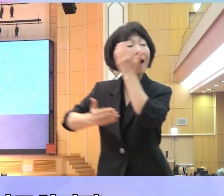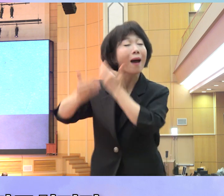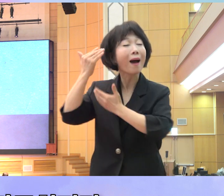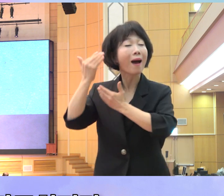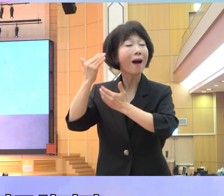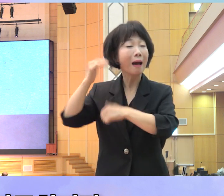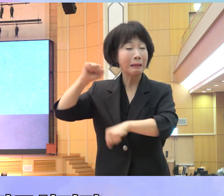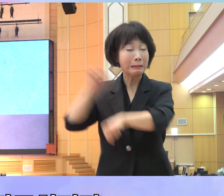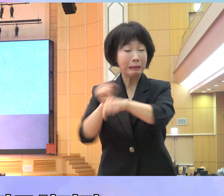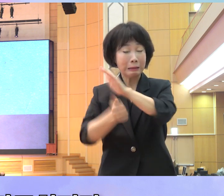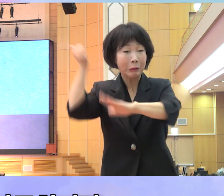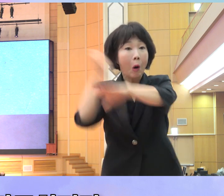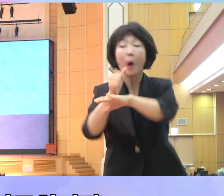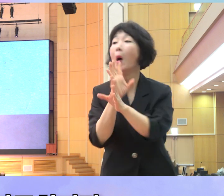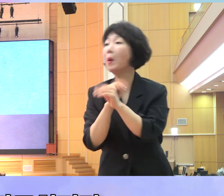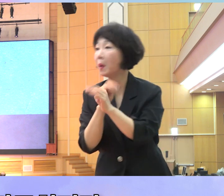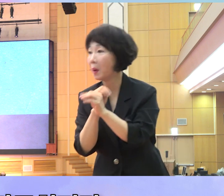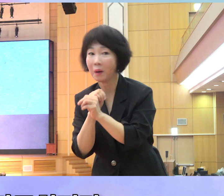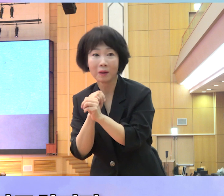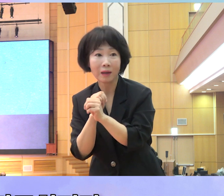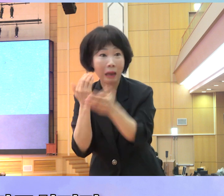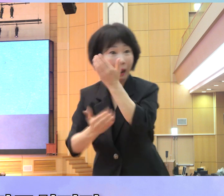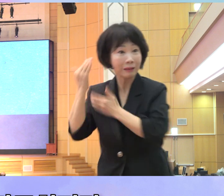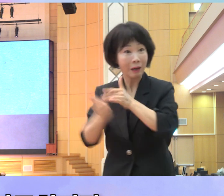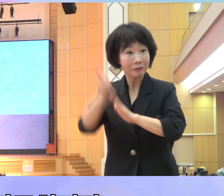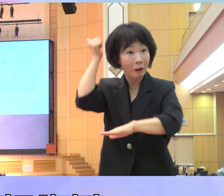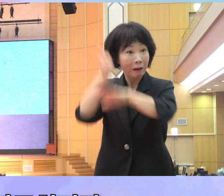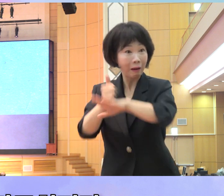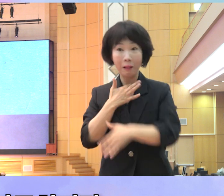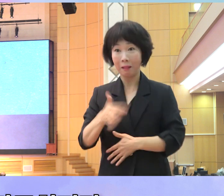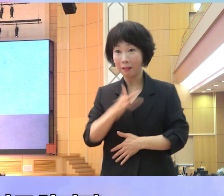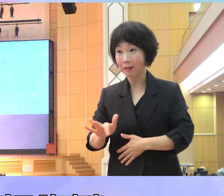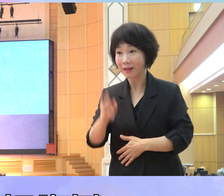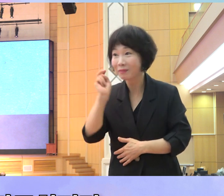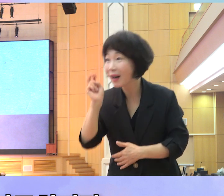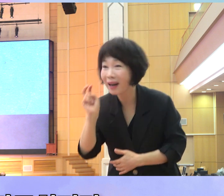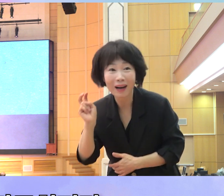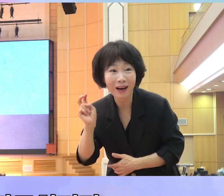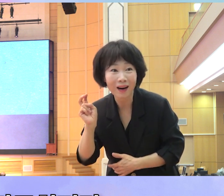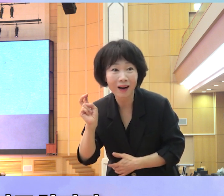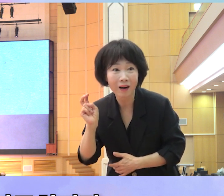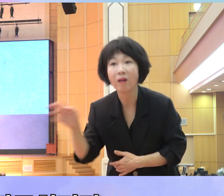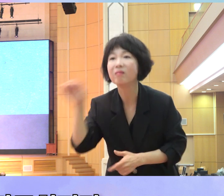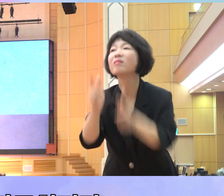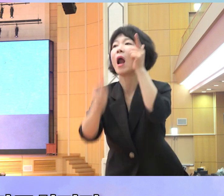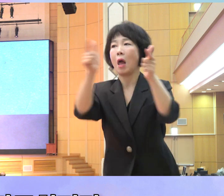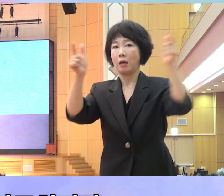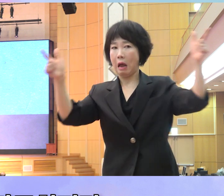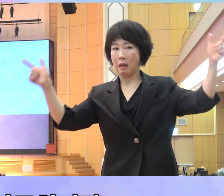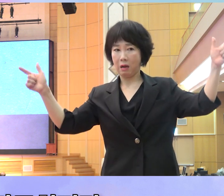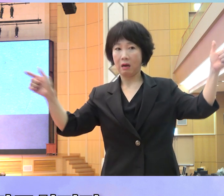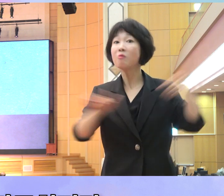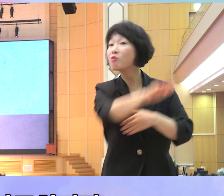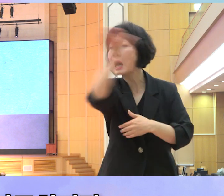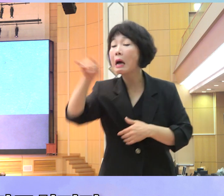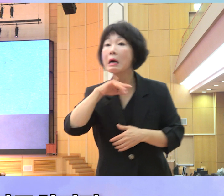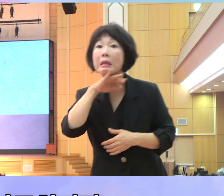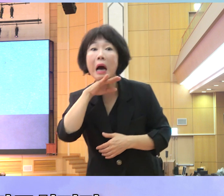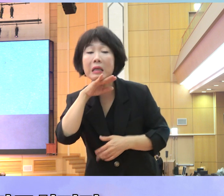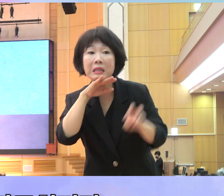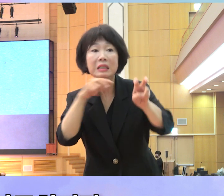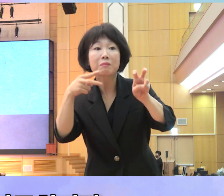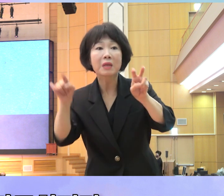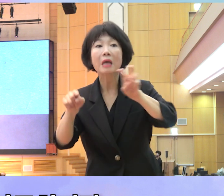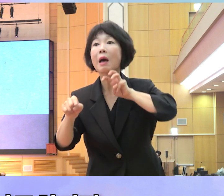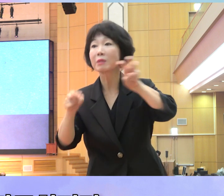피크치냐라는 것은 사실 몰라요. 인생을 끝까지 살아봐야 알아요. 그렇죠? 물론 20대 때는요,